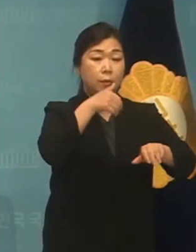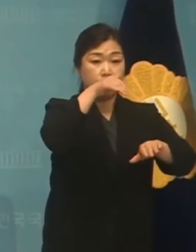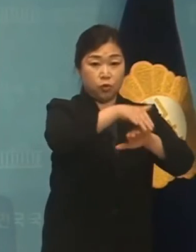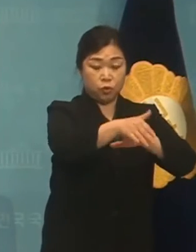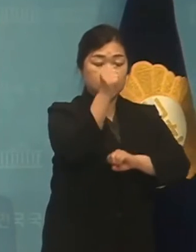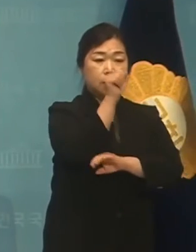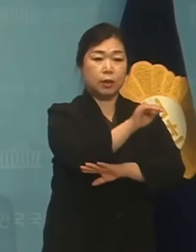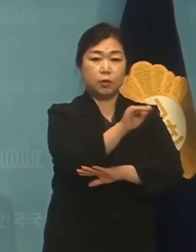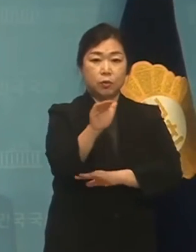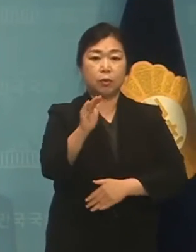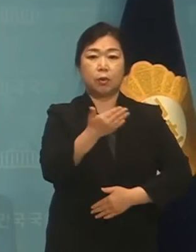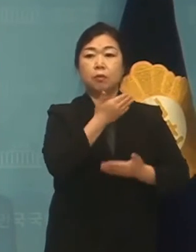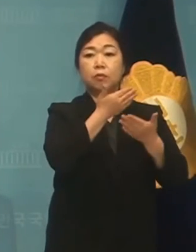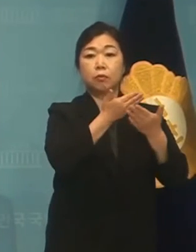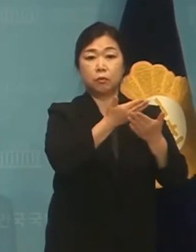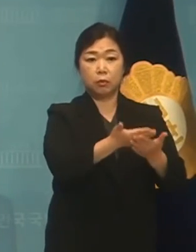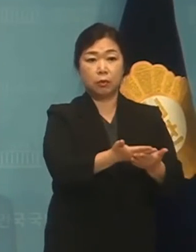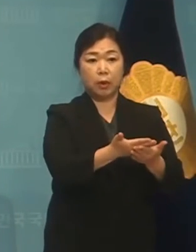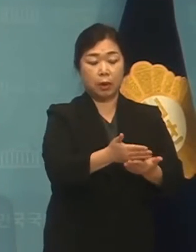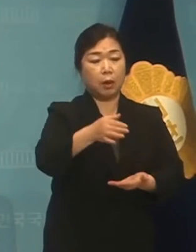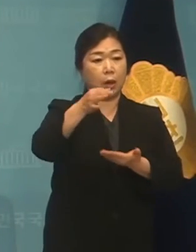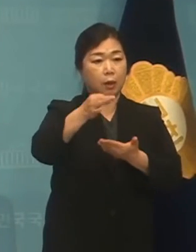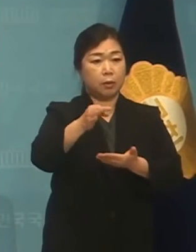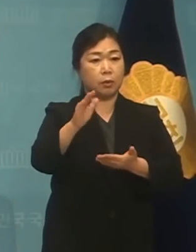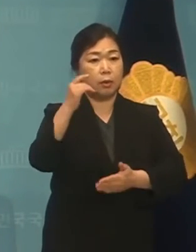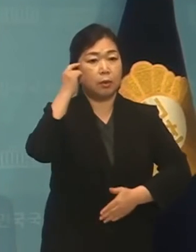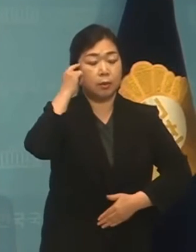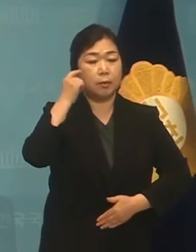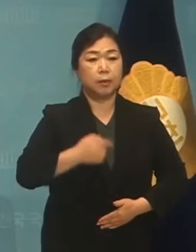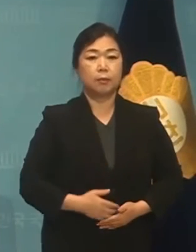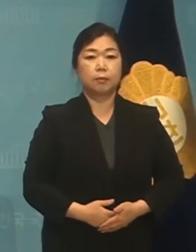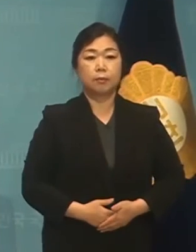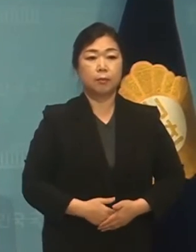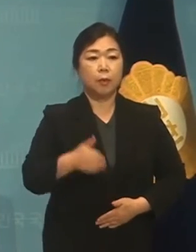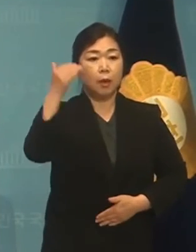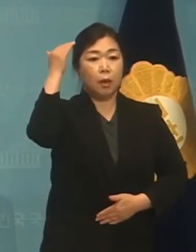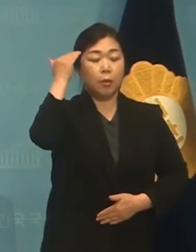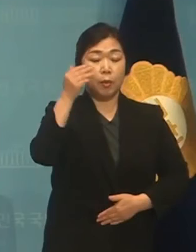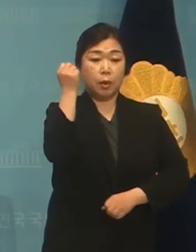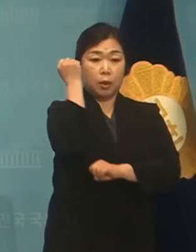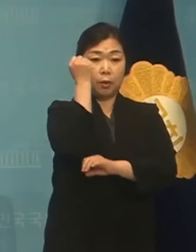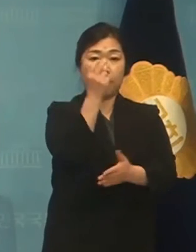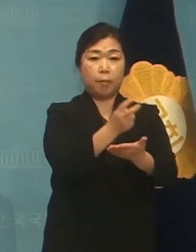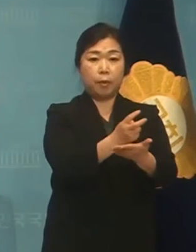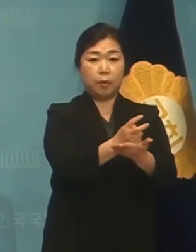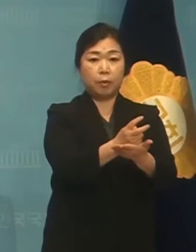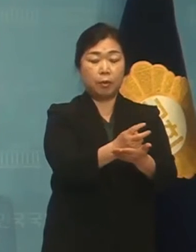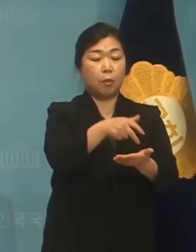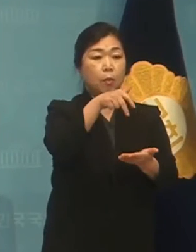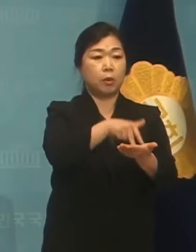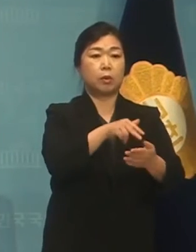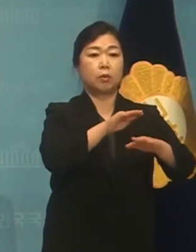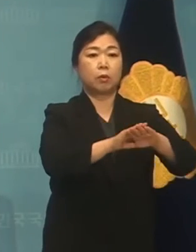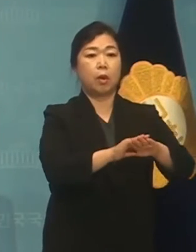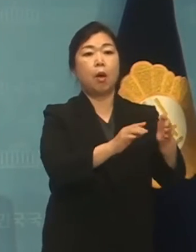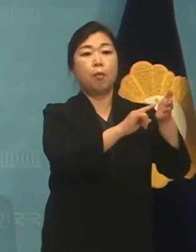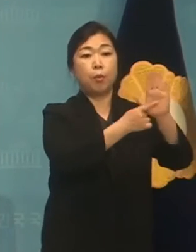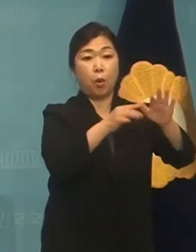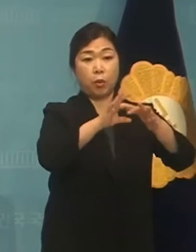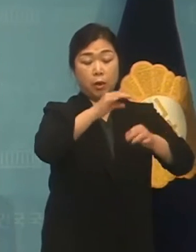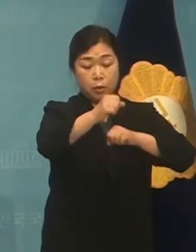수 있을 만큼 중요한 가치입니다. 그래서 대한민국 헌법이 보장하고 있는 표현의